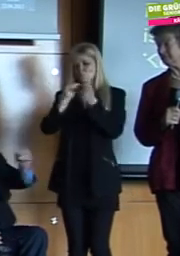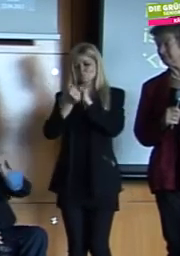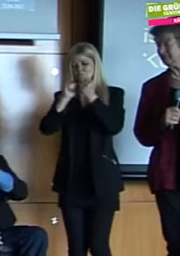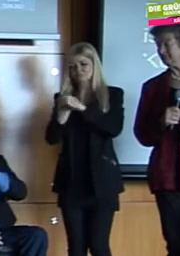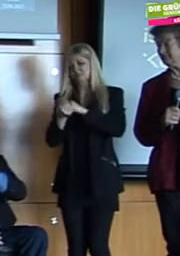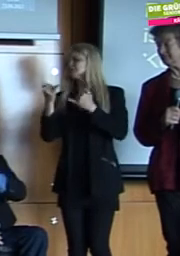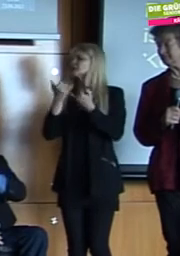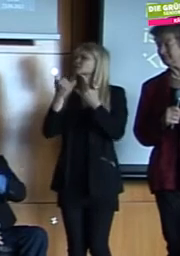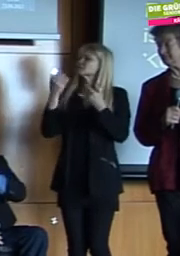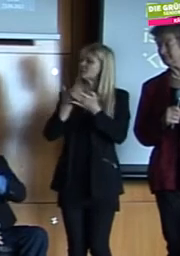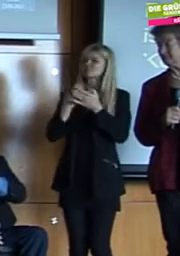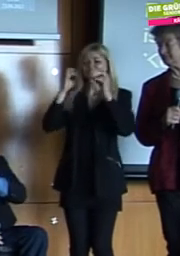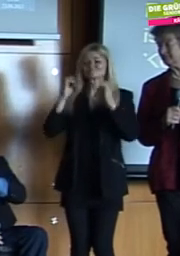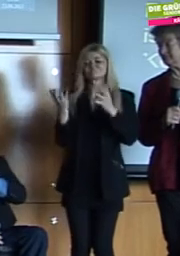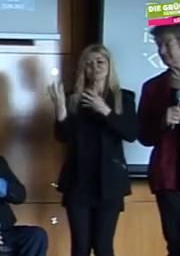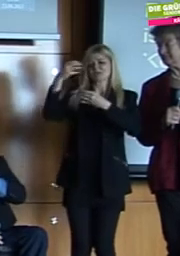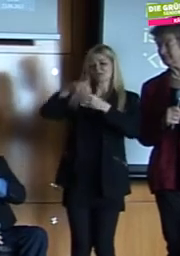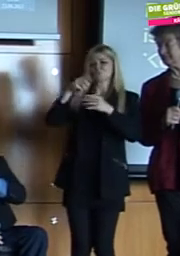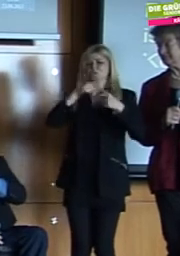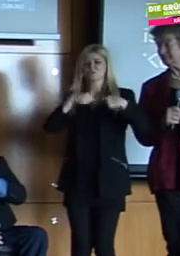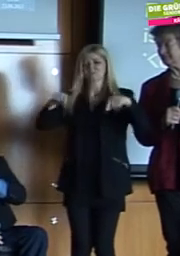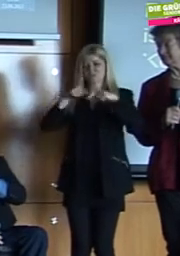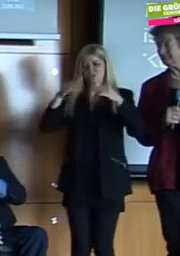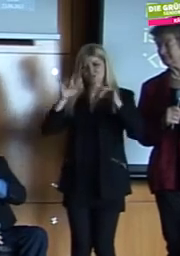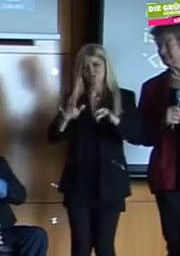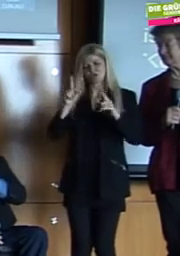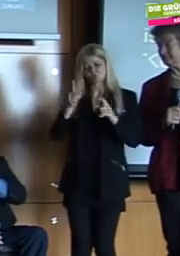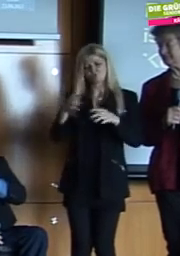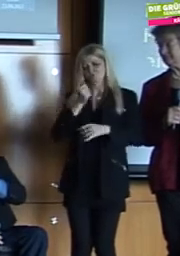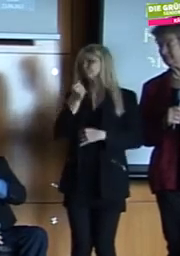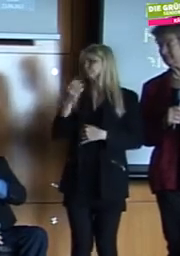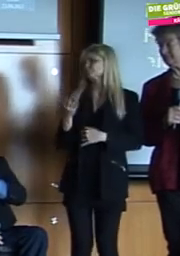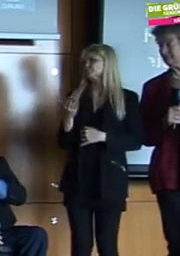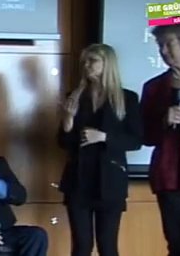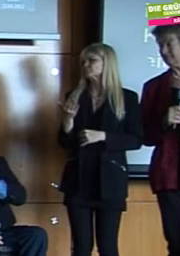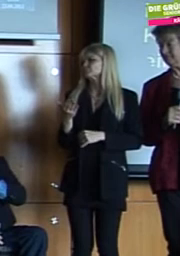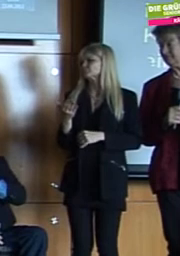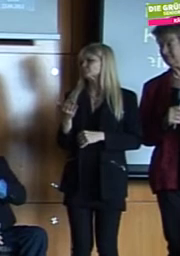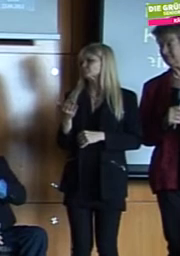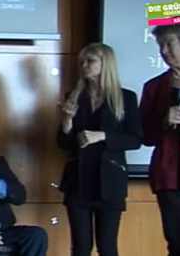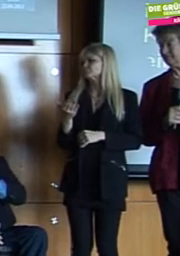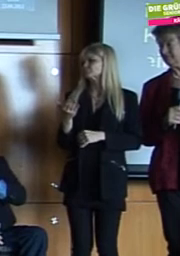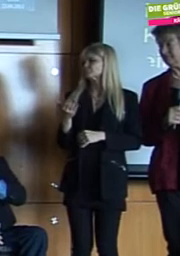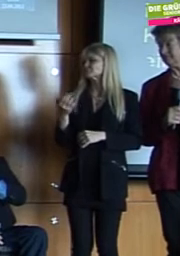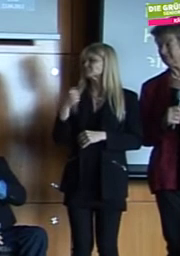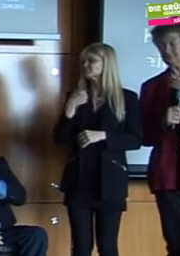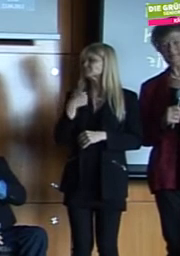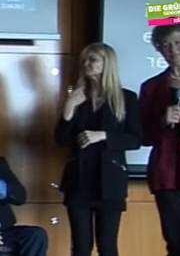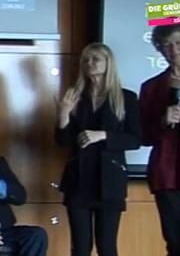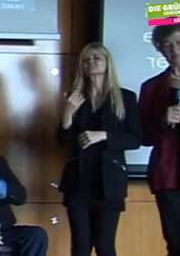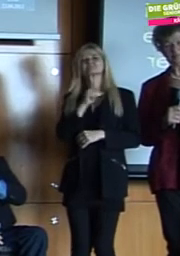inklusiven Gesellschaft eigentlich das konkret zu Erreichende anstellen. Ich habe mir auch ausgehend